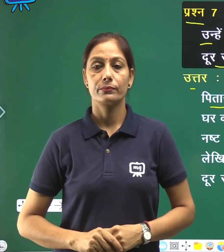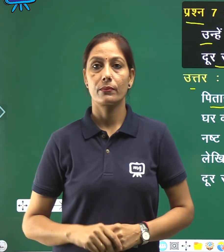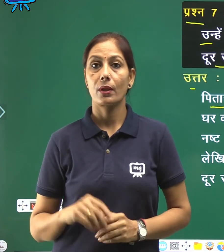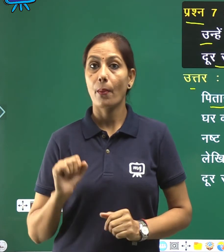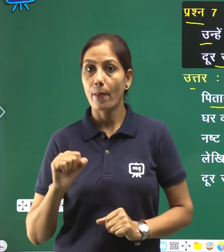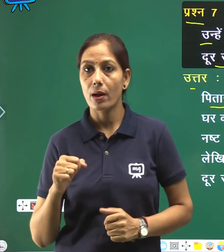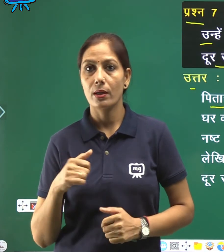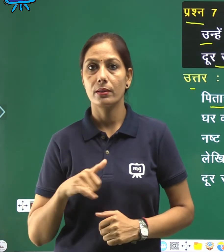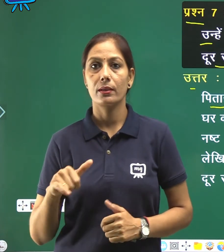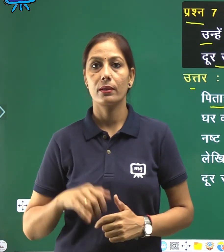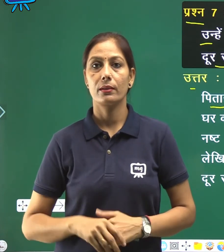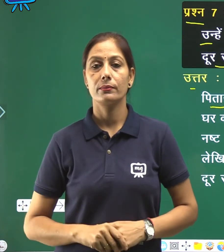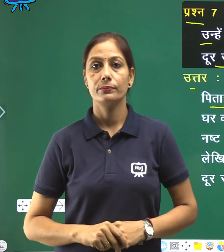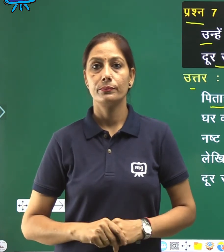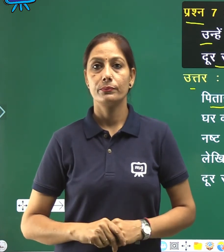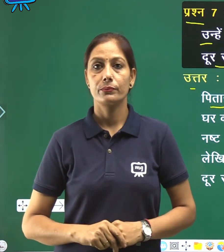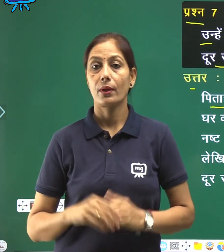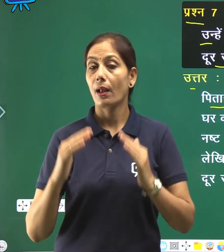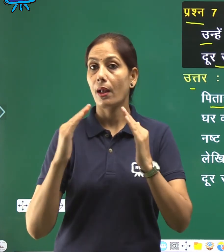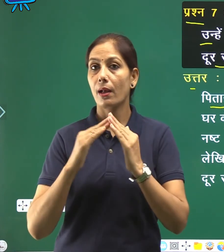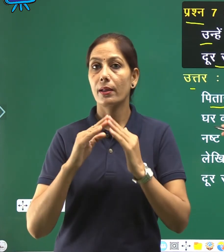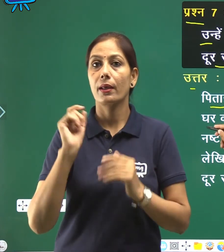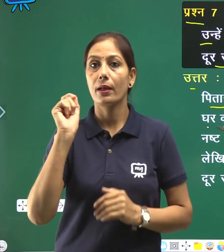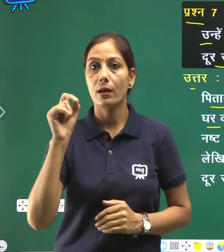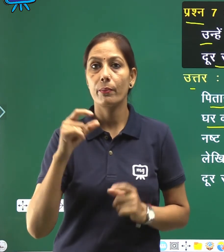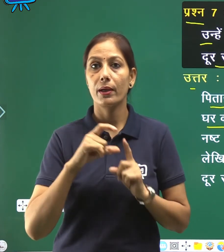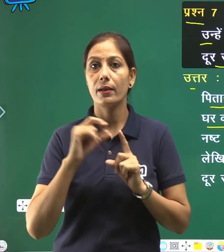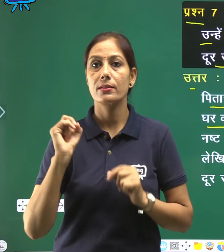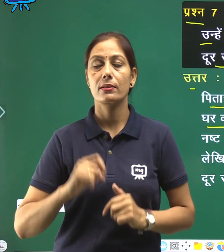मानना था कि घर के कार्य करने से